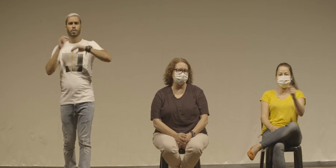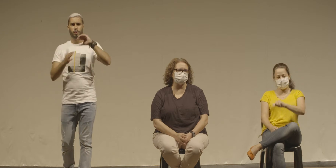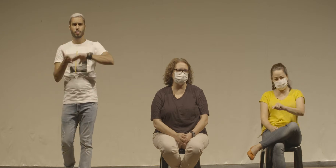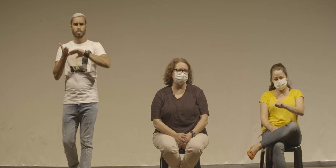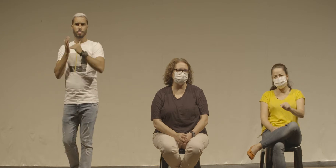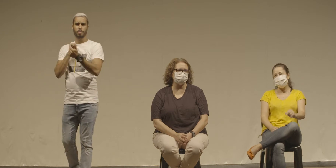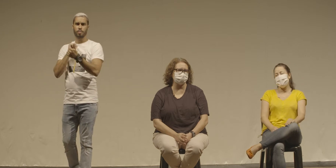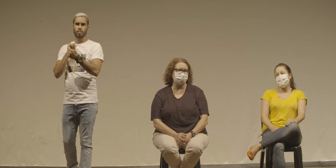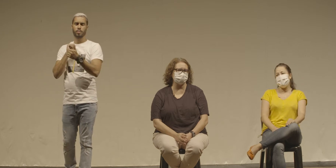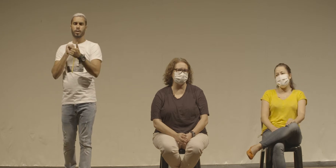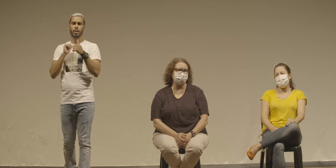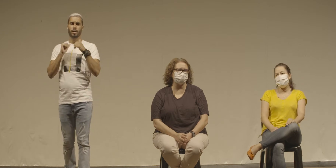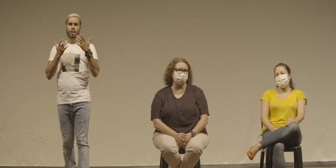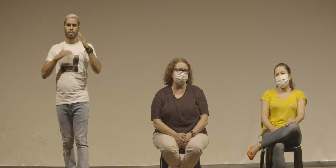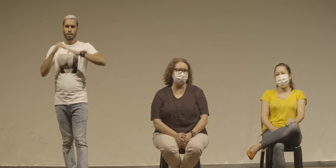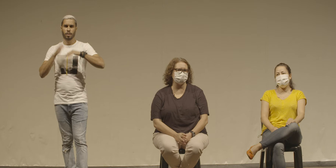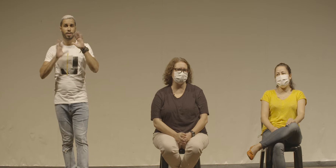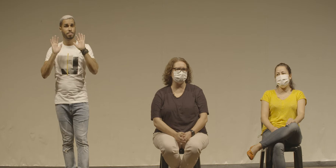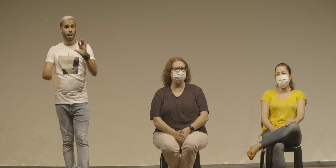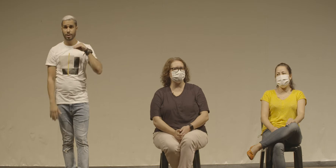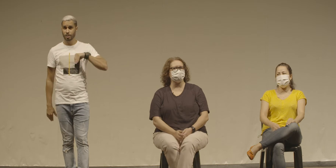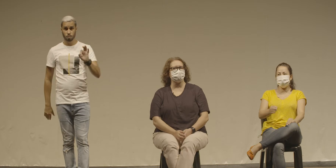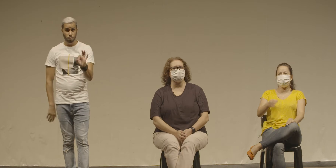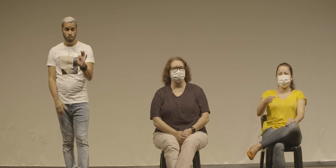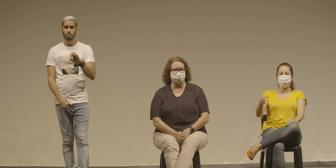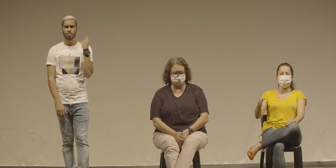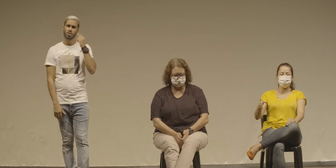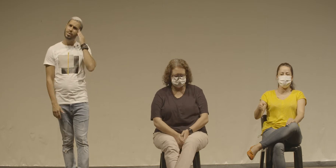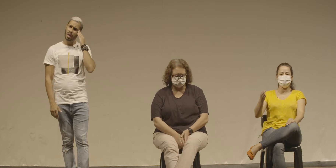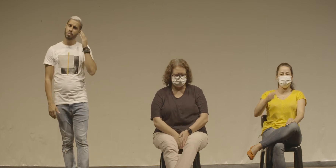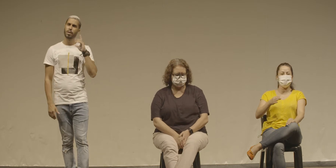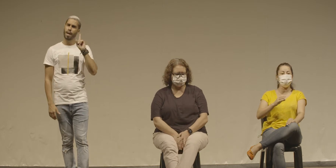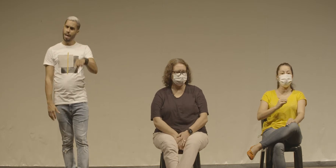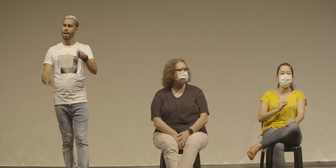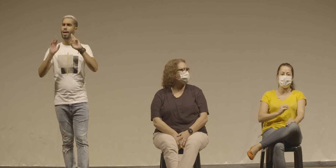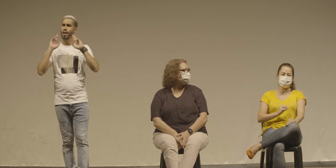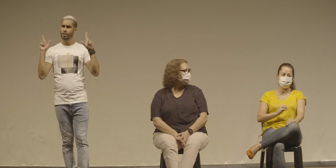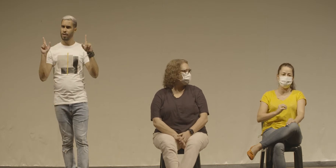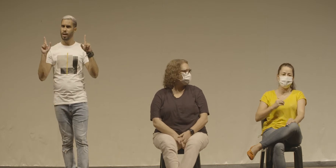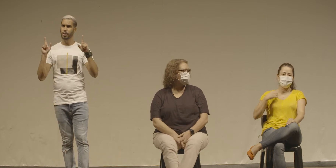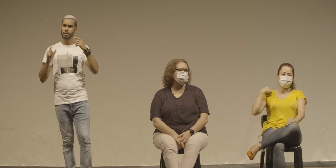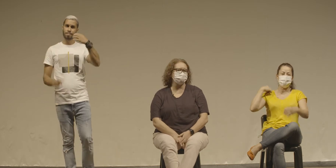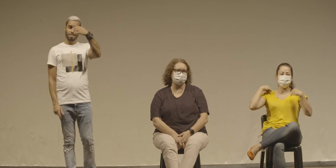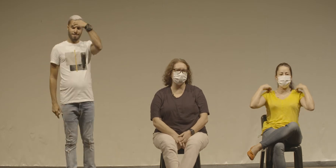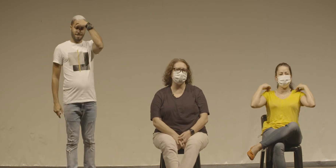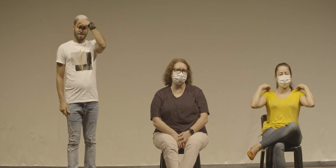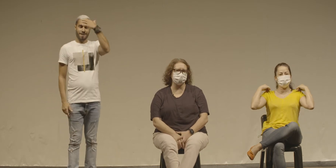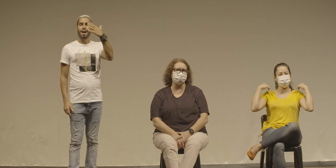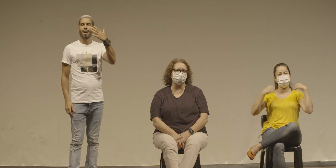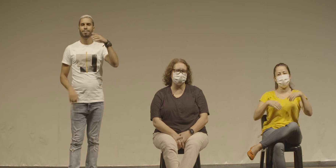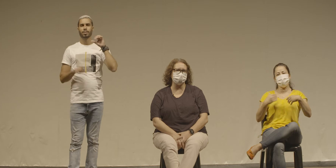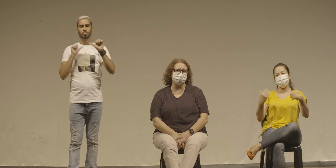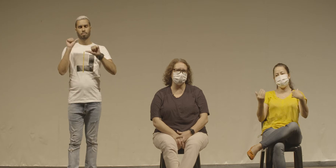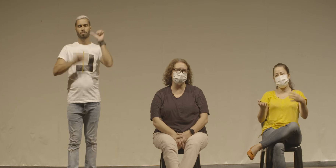não pago. E a gente sabe que isso faz toda uma diferença na formação de um caráter, né? Porque